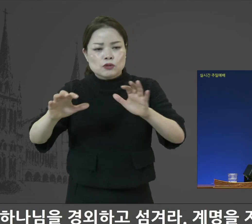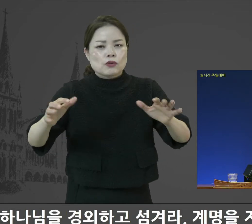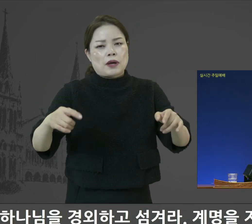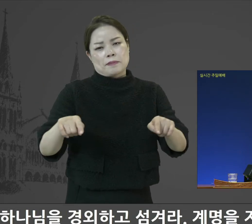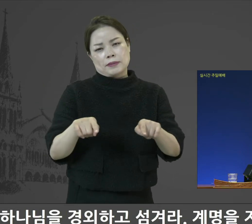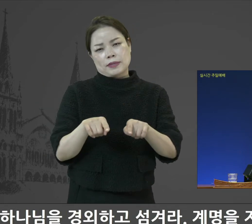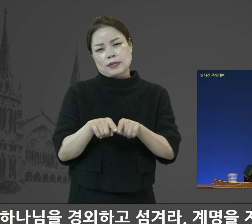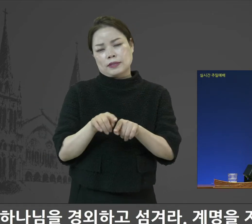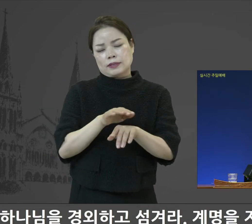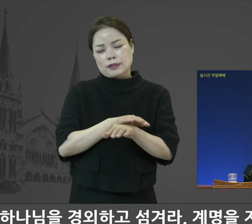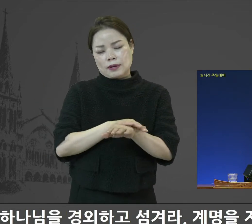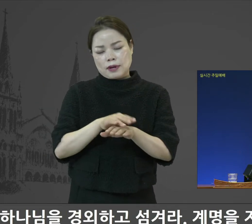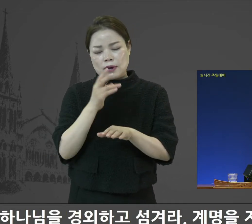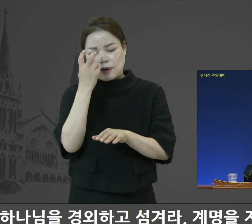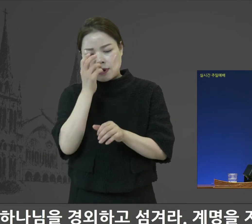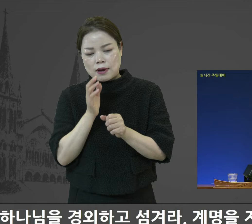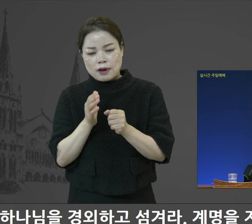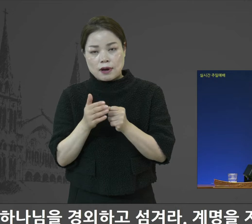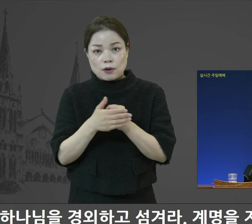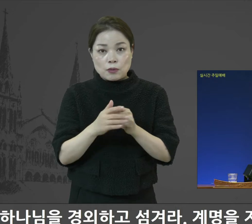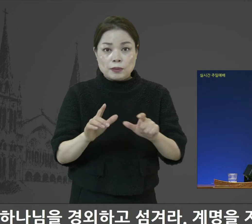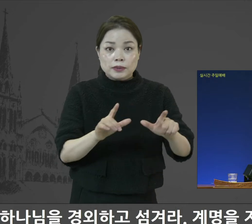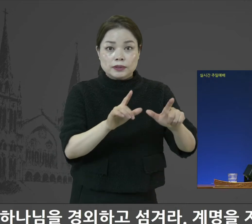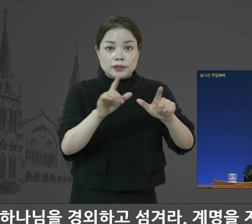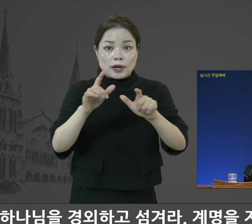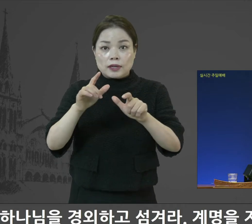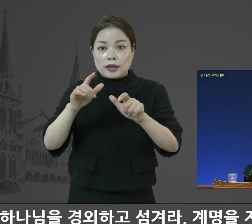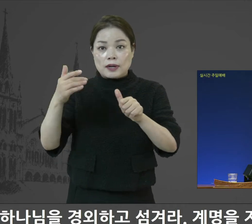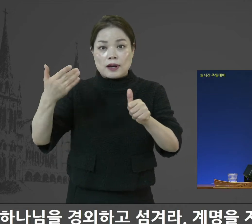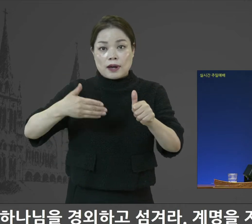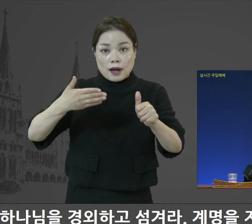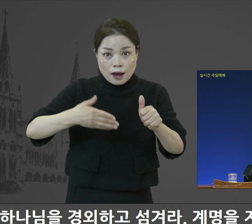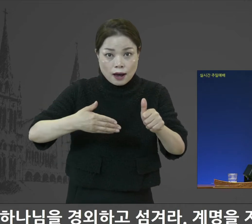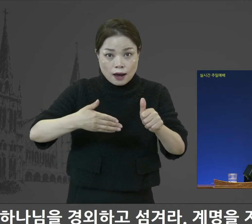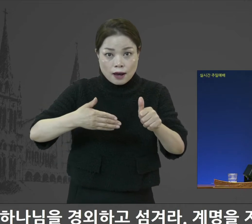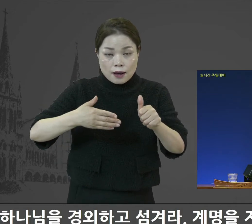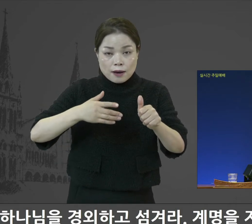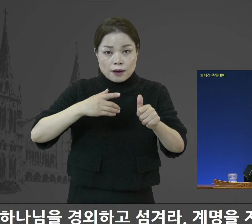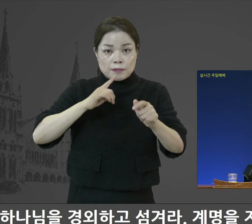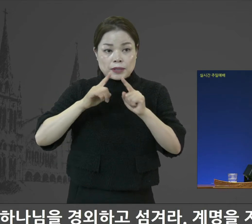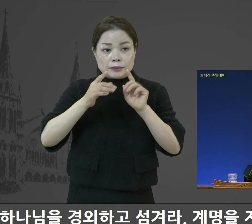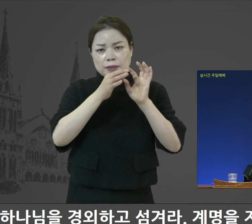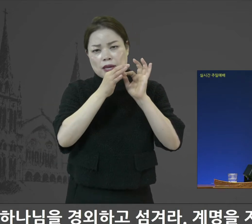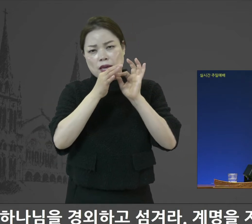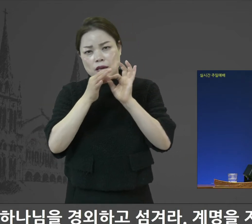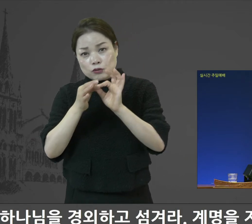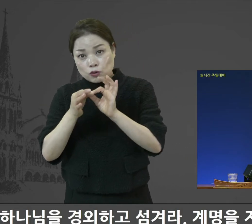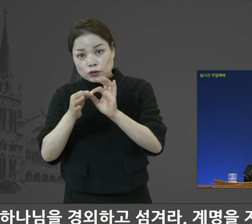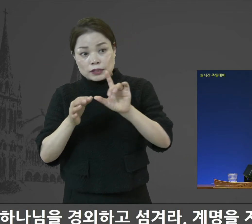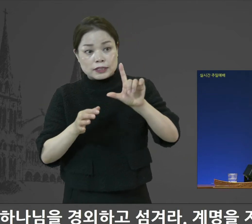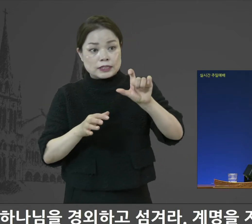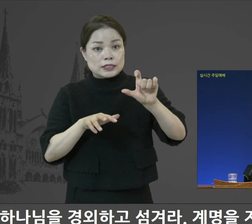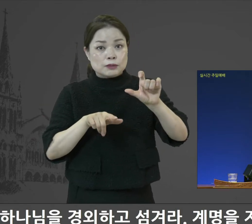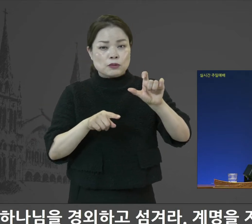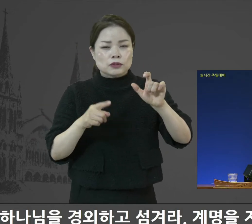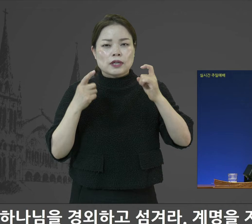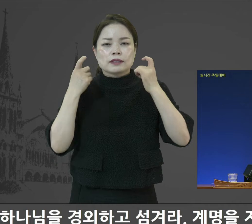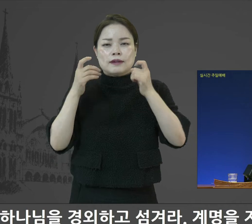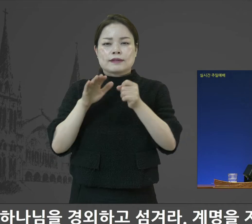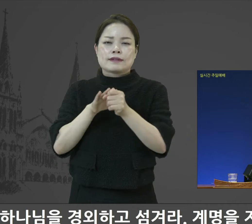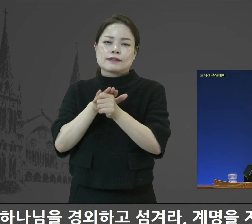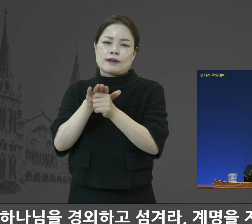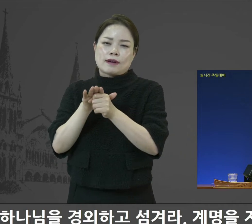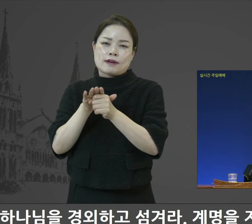더불어서 이웃을 잘 돌보며 살아라, 이런 얘기가 계속 이어져 나오게 되는 거죠. 15절을 보면 나그네 사랑하라,